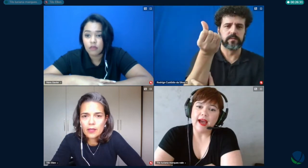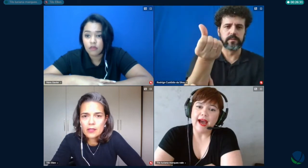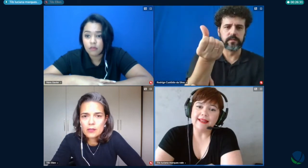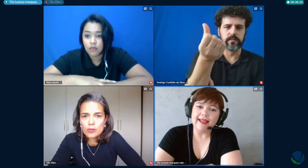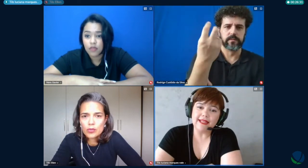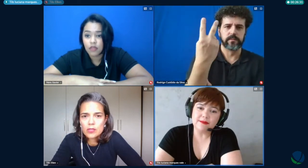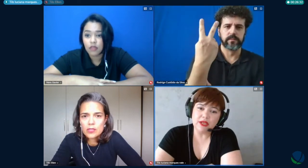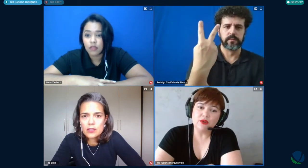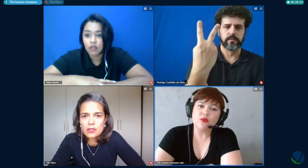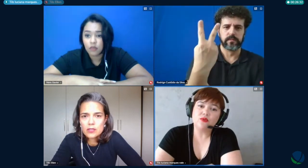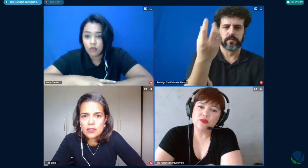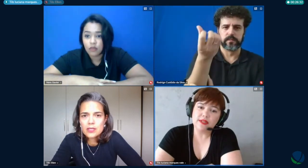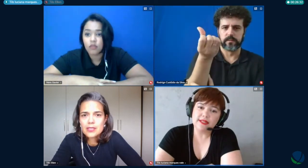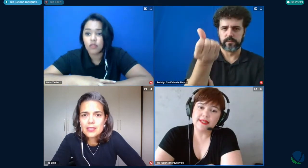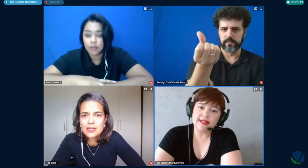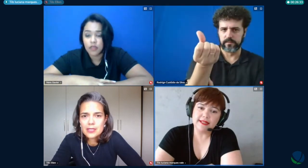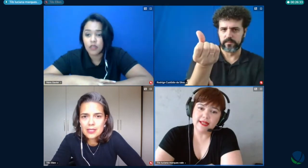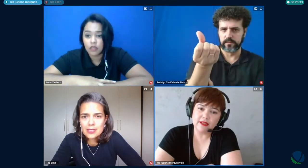A